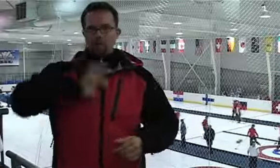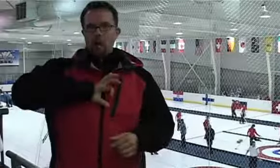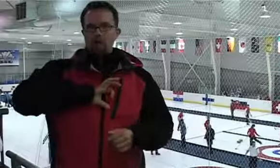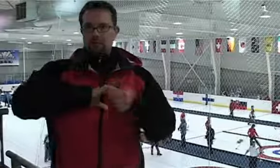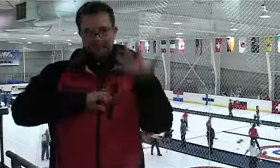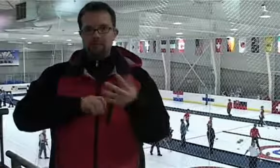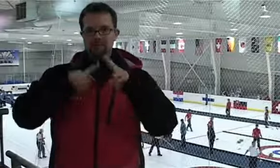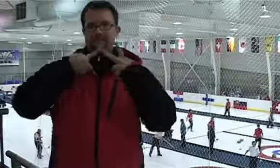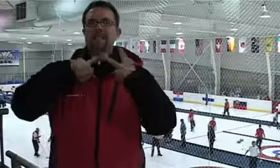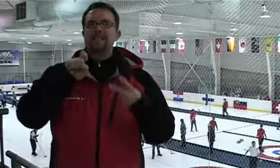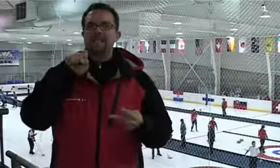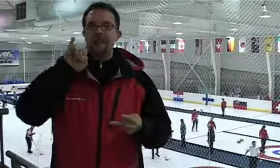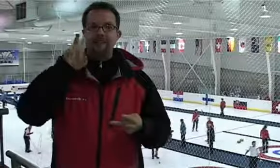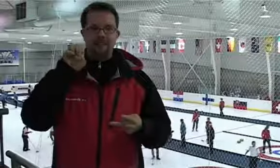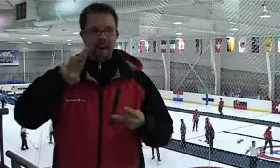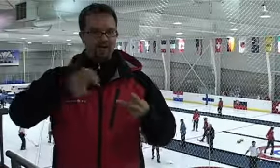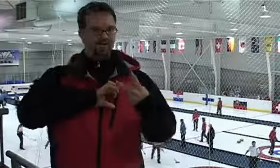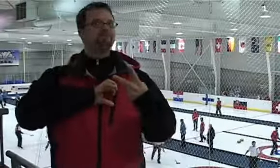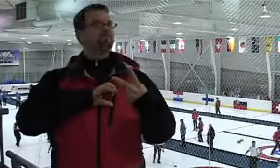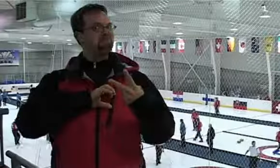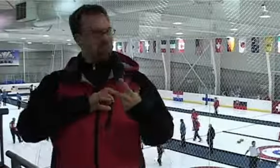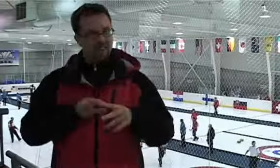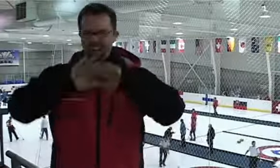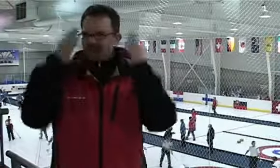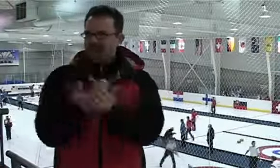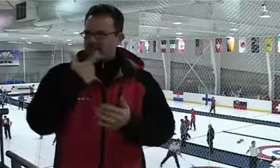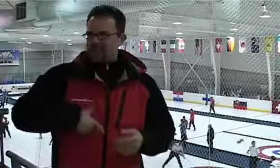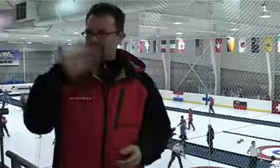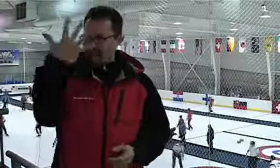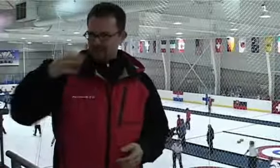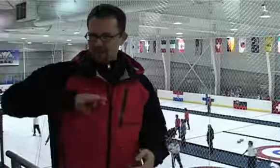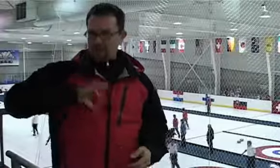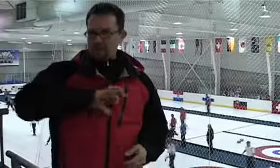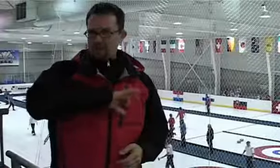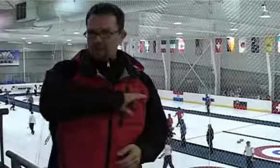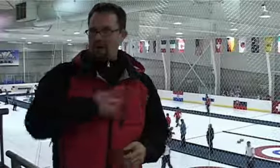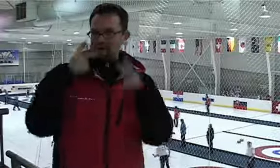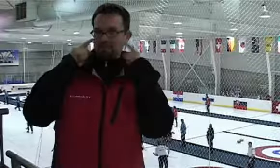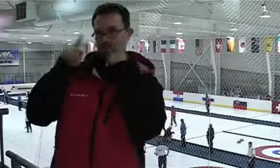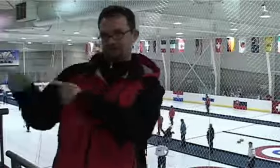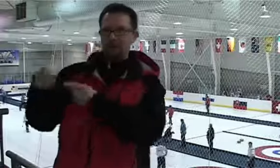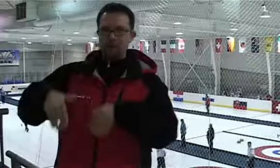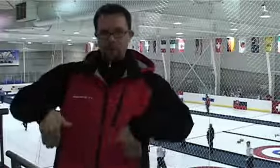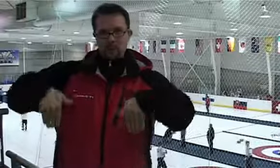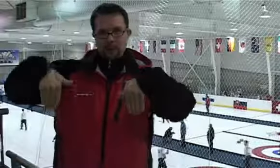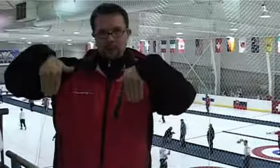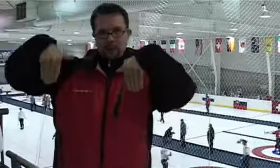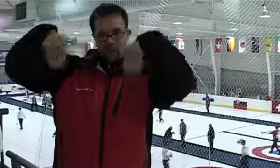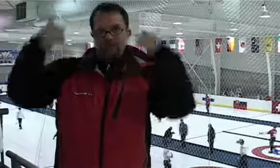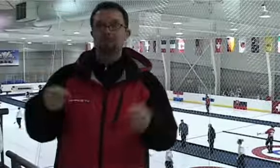Er hat gestern schon Gold gemacht, heute Silber geholt. Insgesamt haben nur die Schweizer fünf Medaillen. Wir werden jetzt gleich